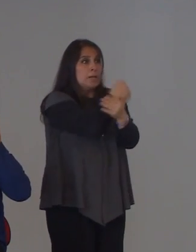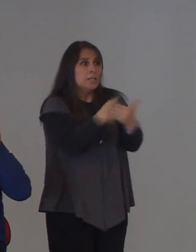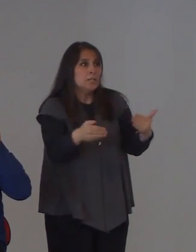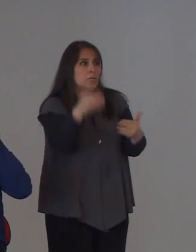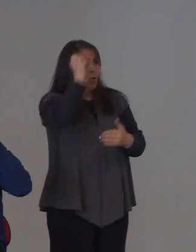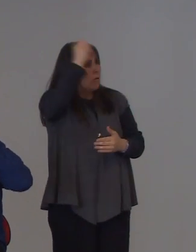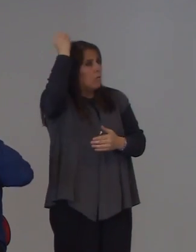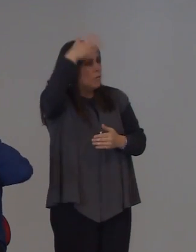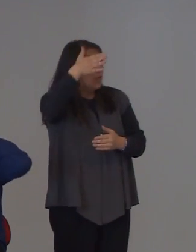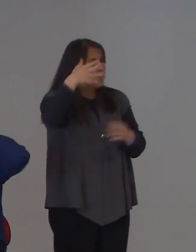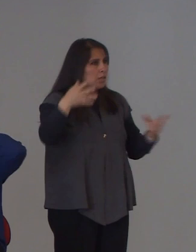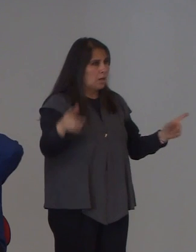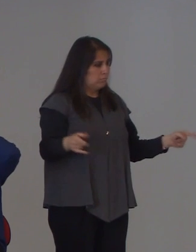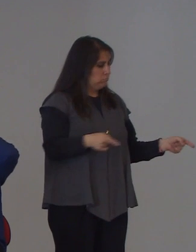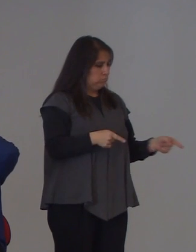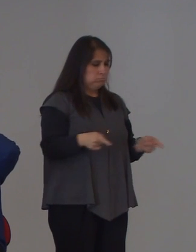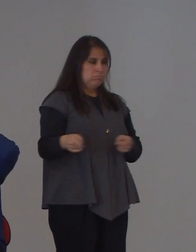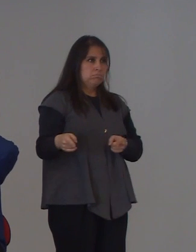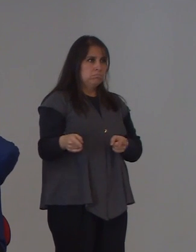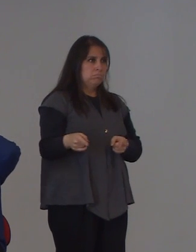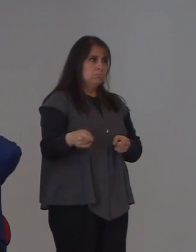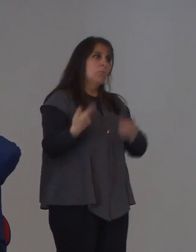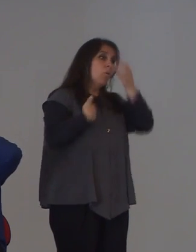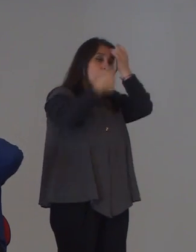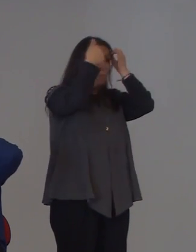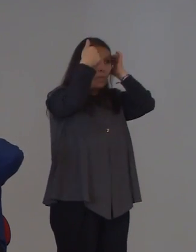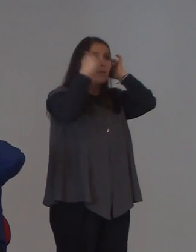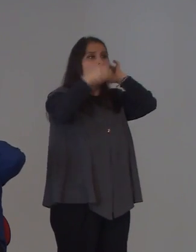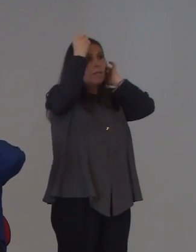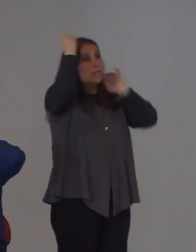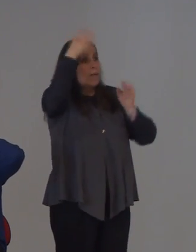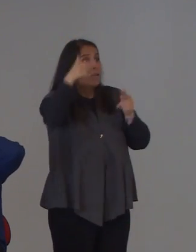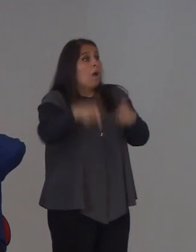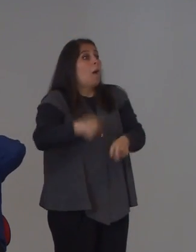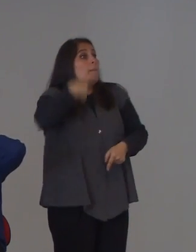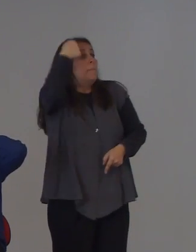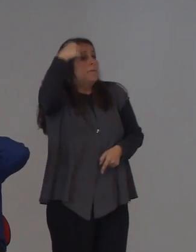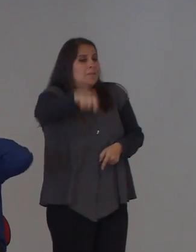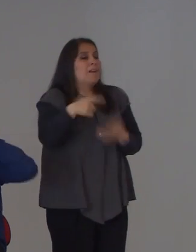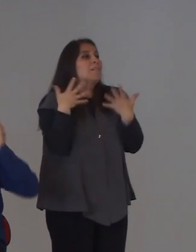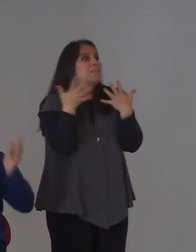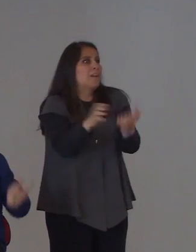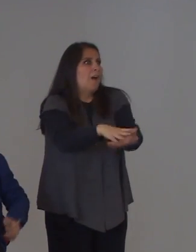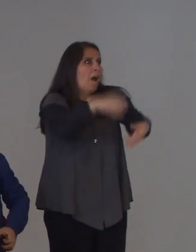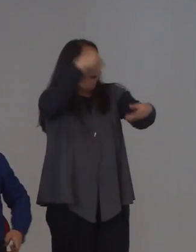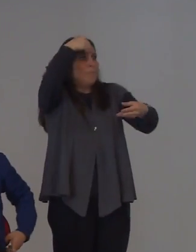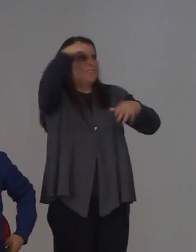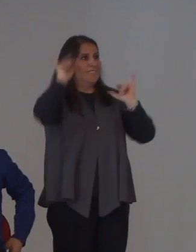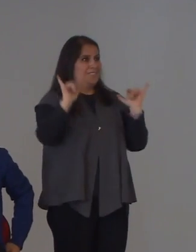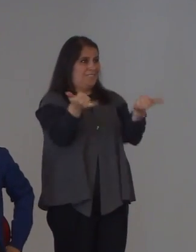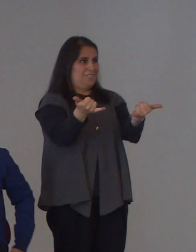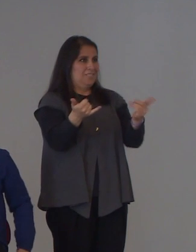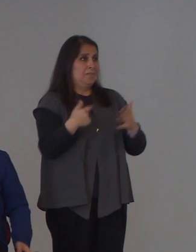de la didáctica, en el que normalmente se da por hecho que tienen ganas de aprender. Leemos cualquier libro de